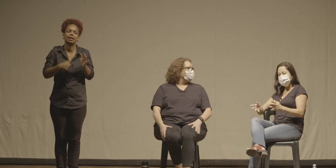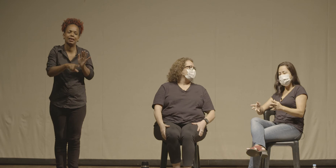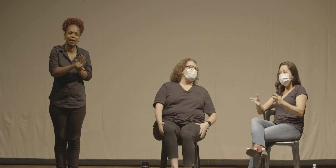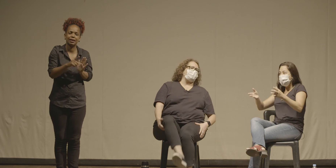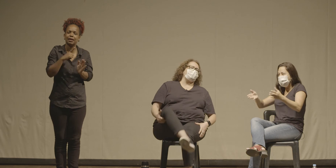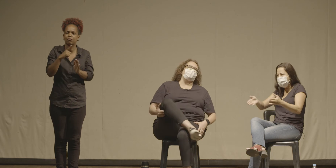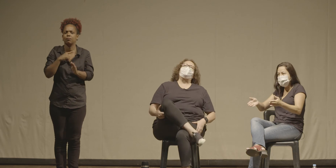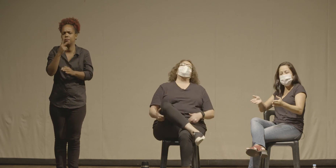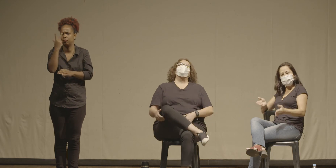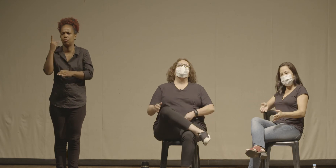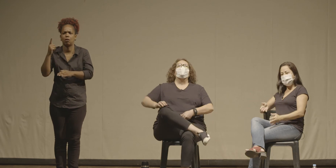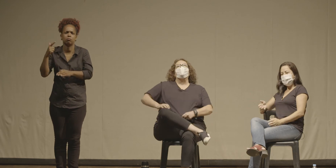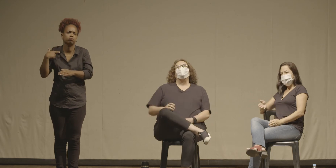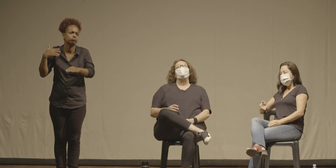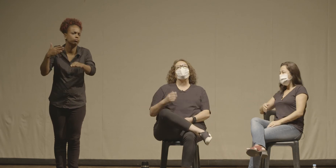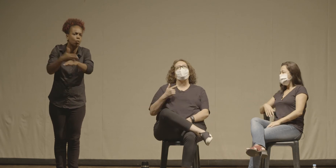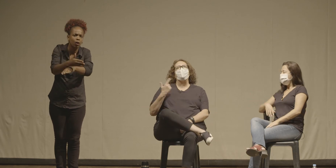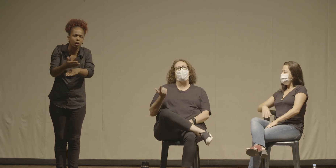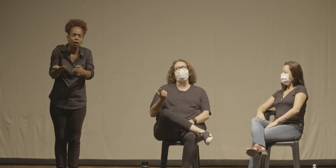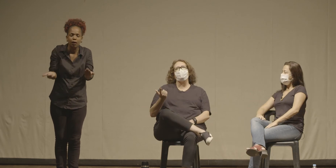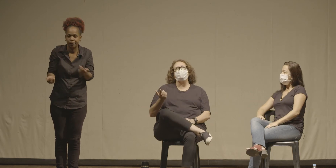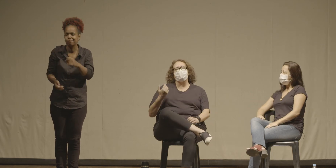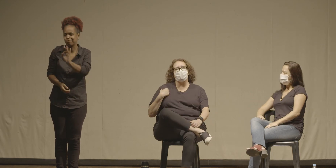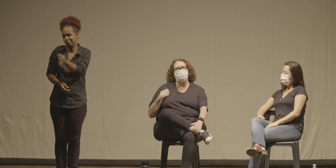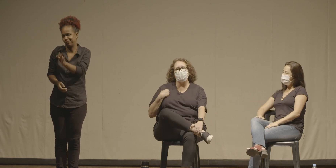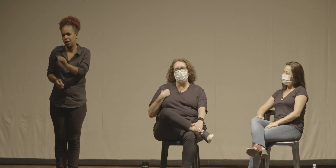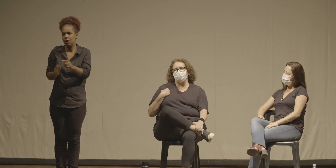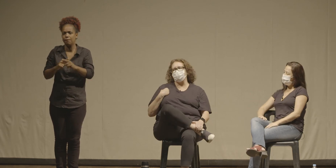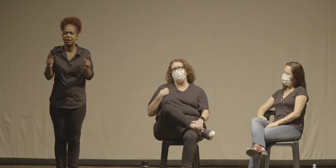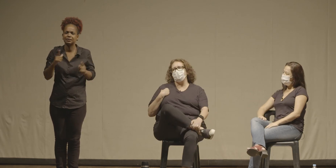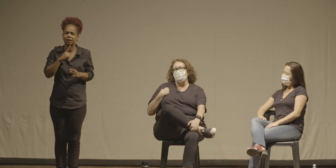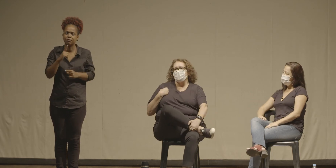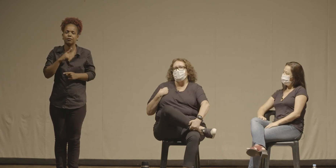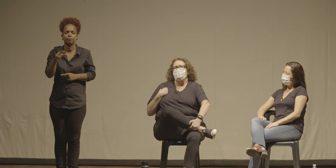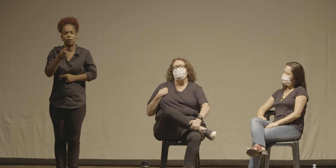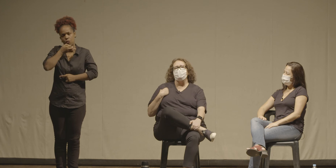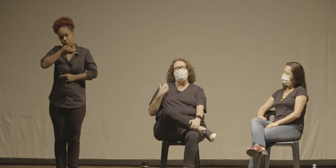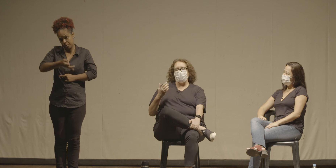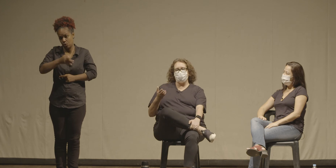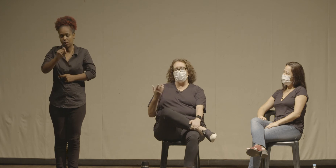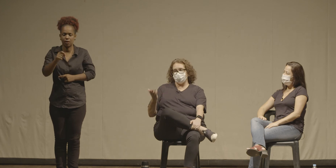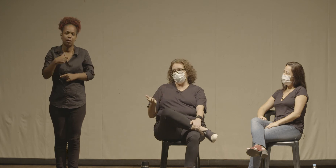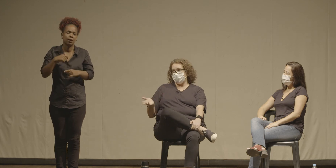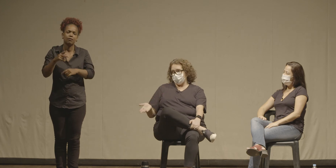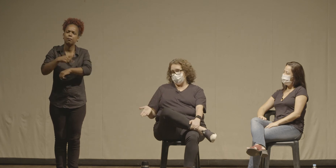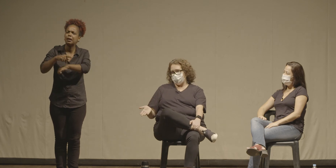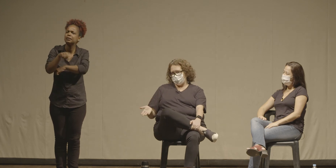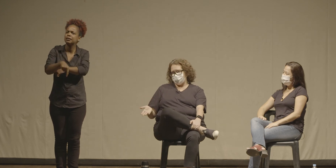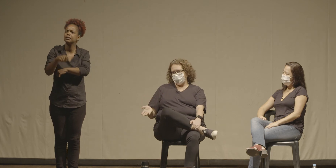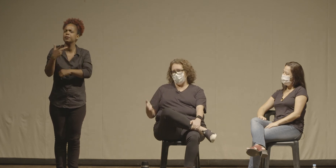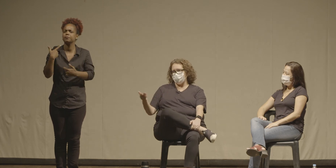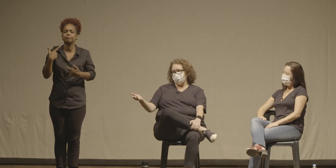uma intervenção de alguma maneira. Mas isso também entra, na minha concepção, no país machista que a